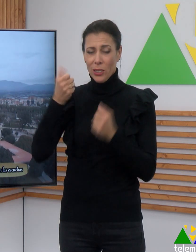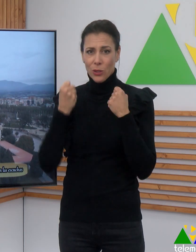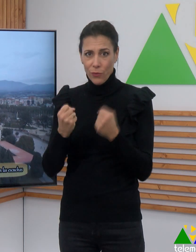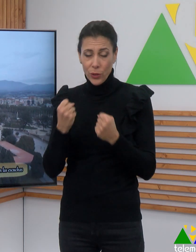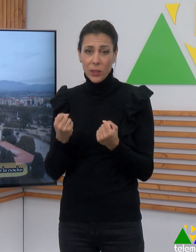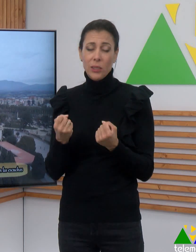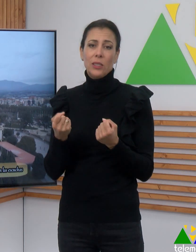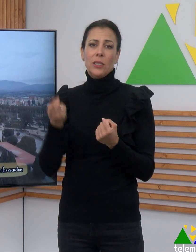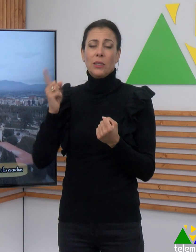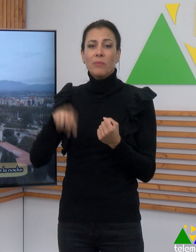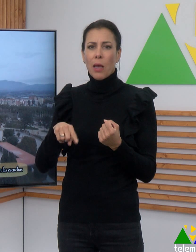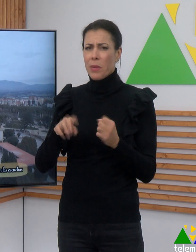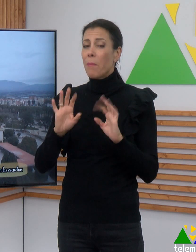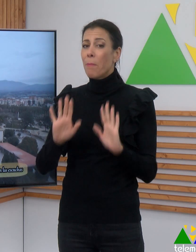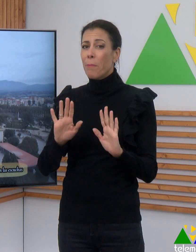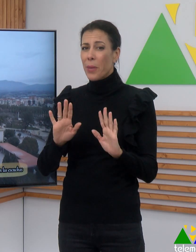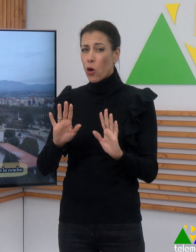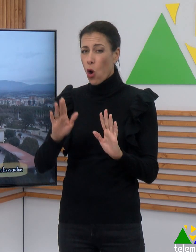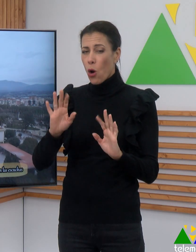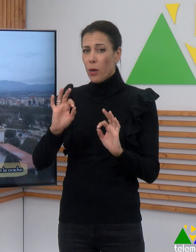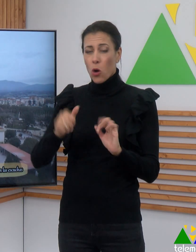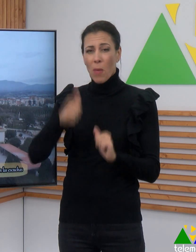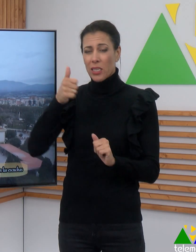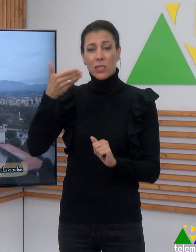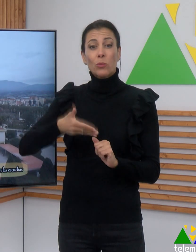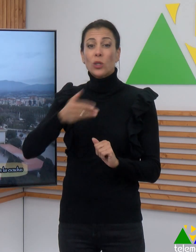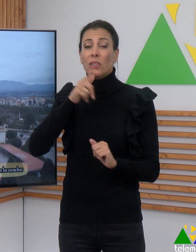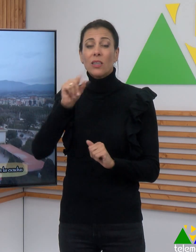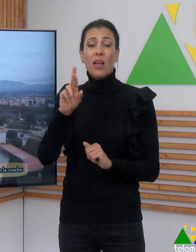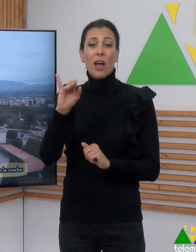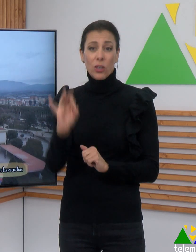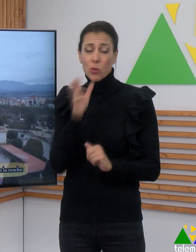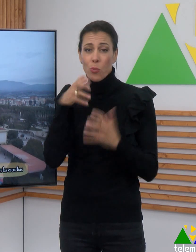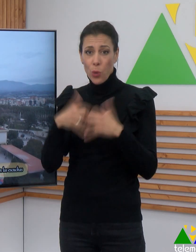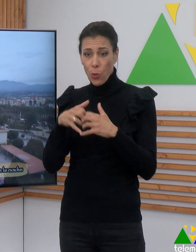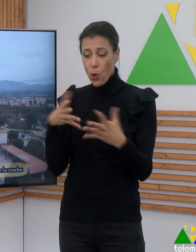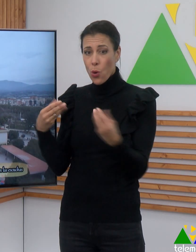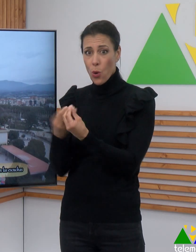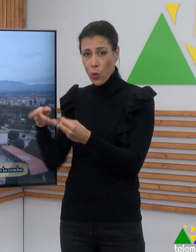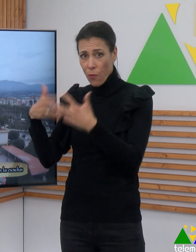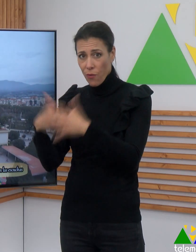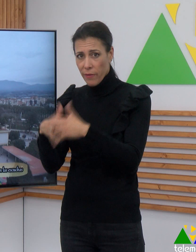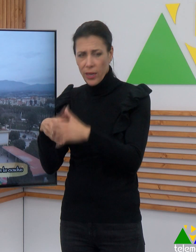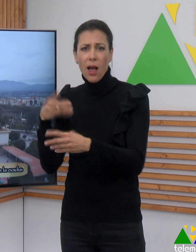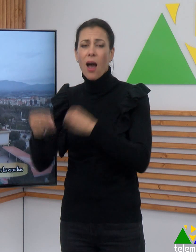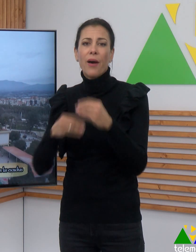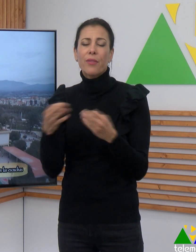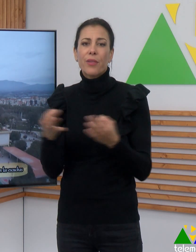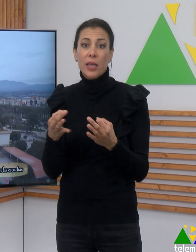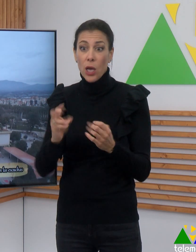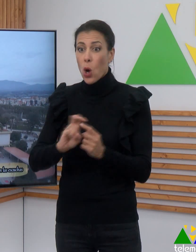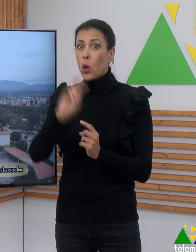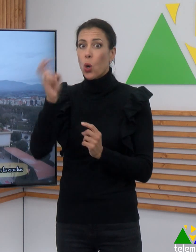vez la predominancia que tienen los Larios sobre la producción azucarera con esta fábrica hace que